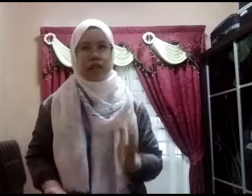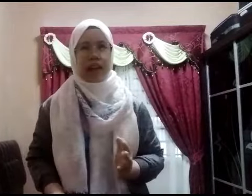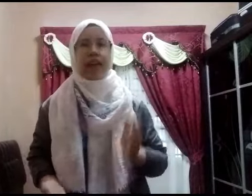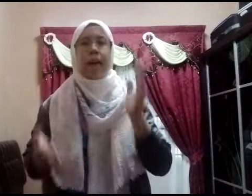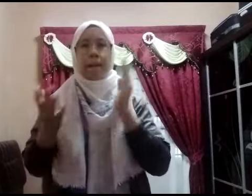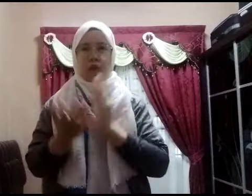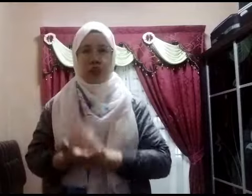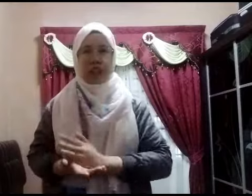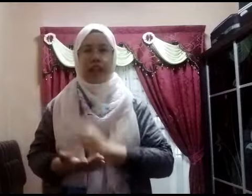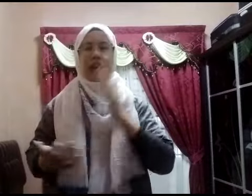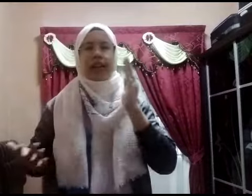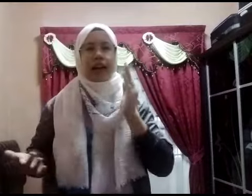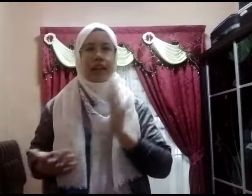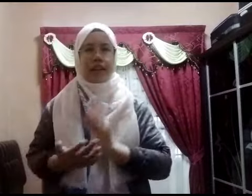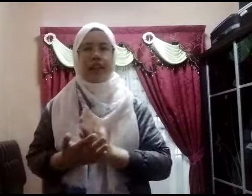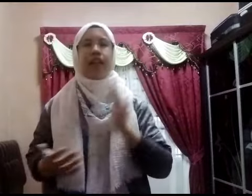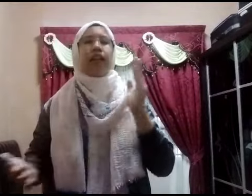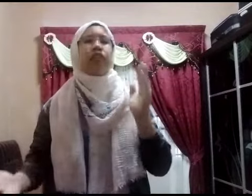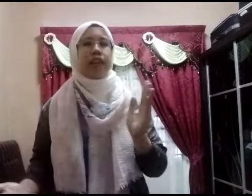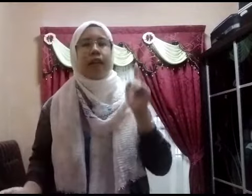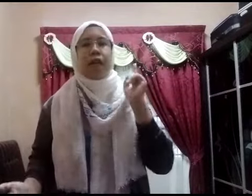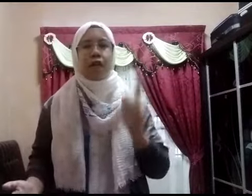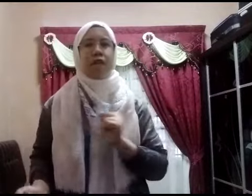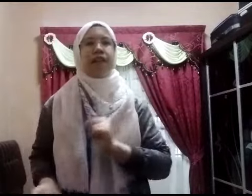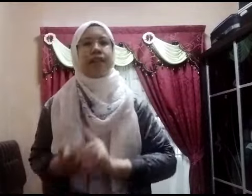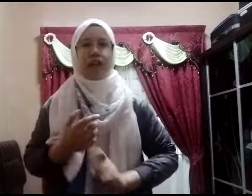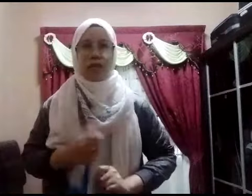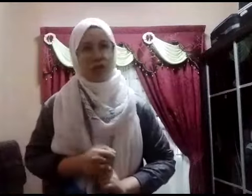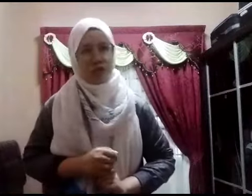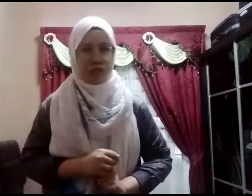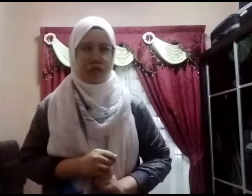tentukan motion, current dan juga field sesatu motor tu.